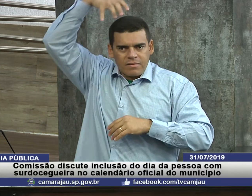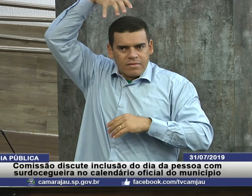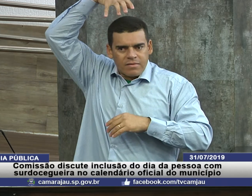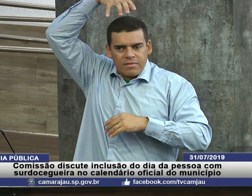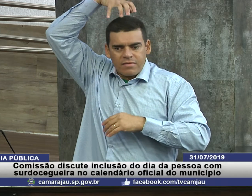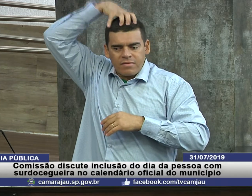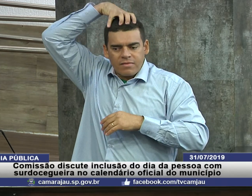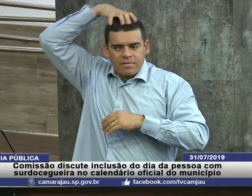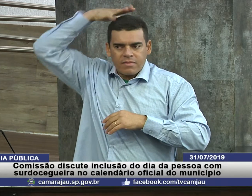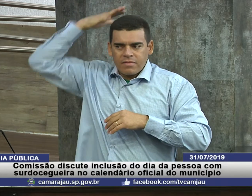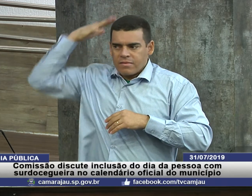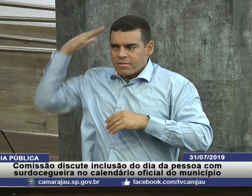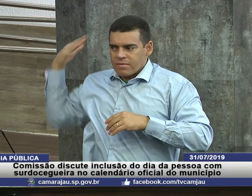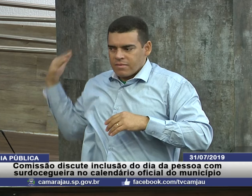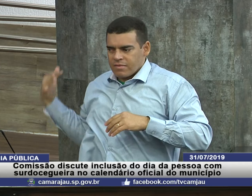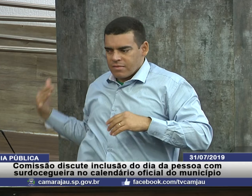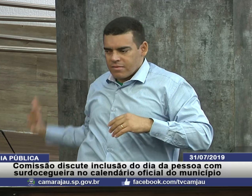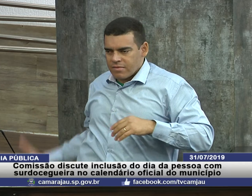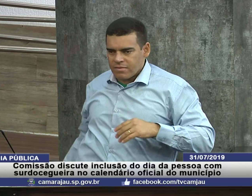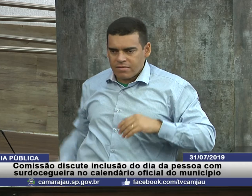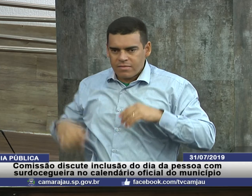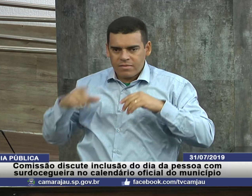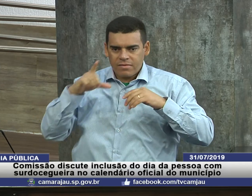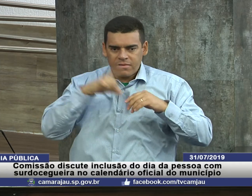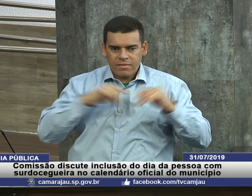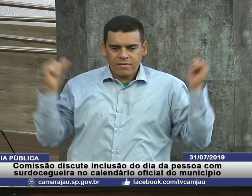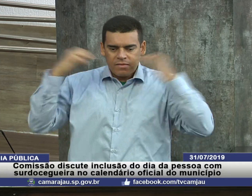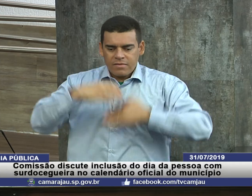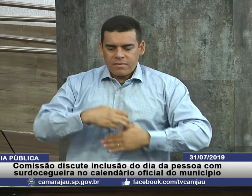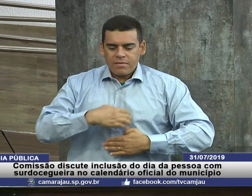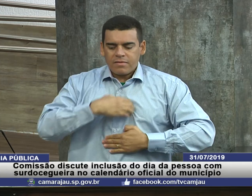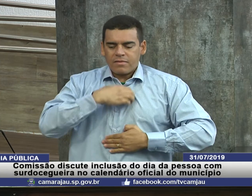desenvolver e que está passando por aquilo que eu passei.